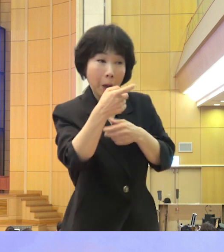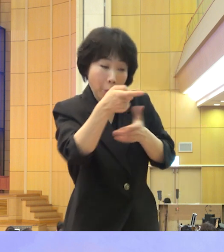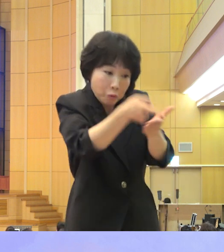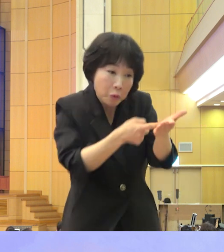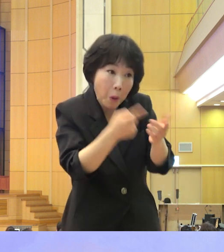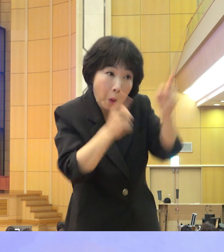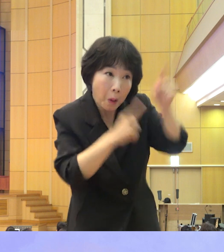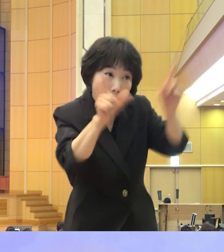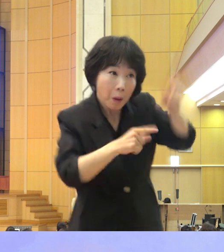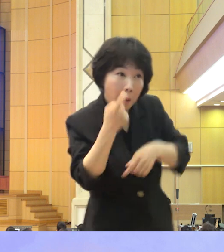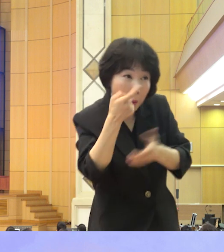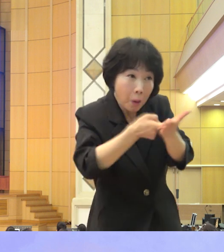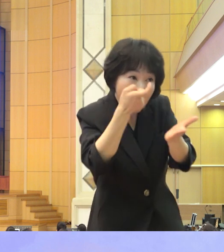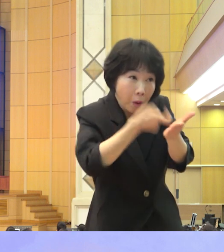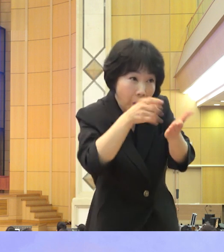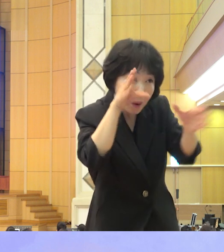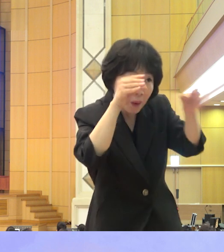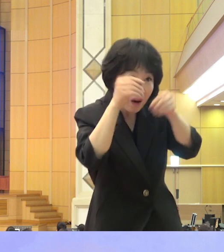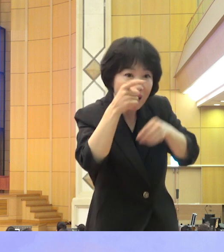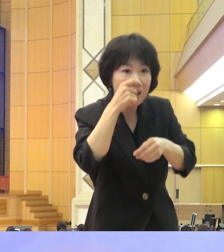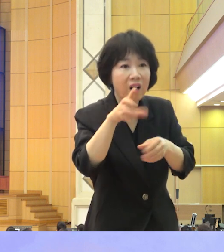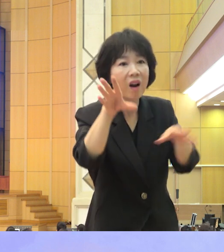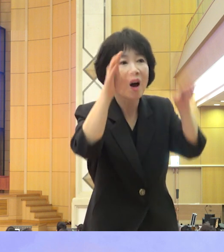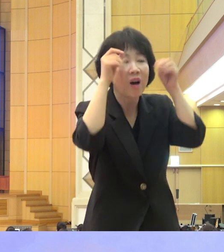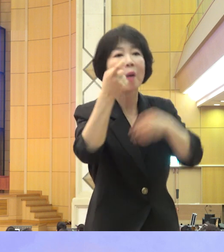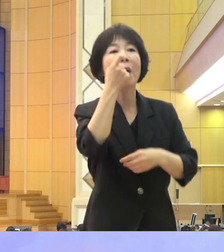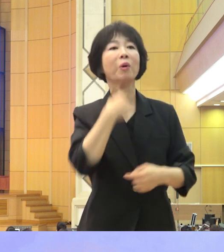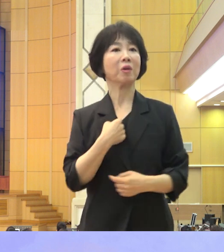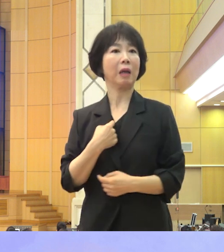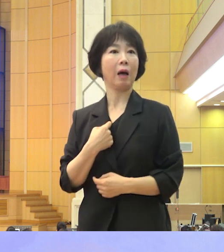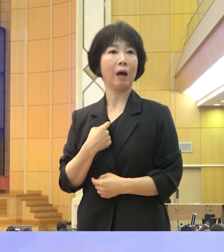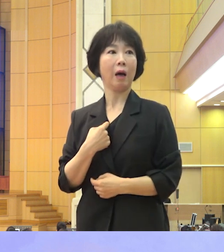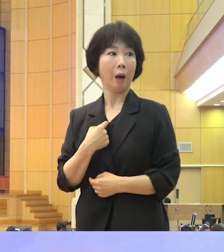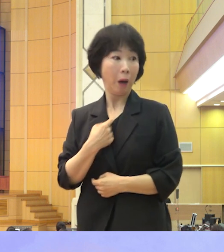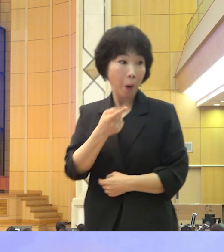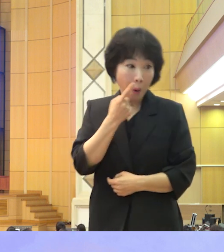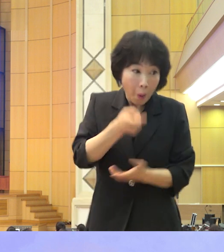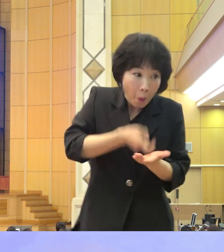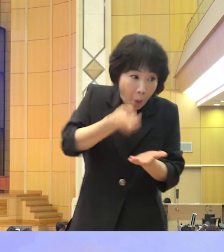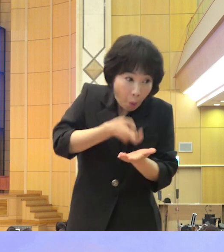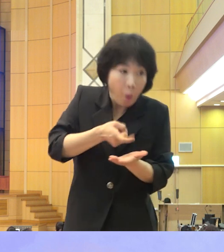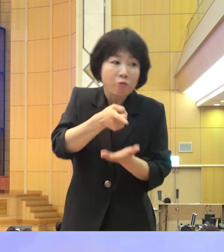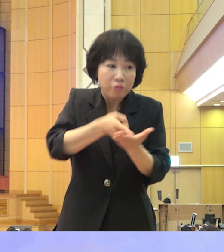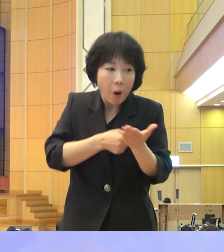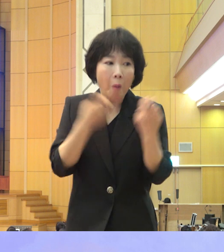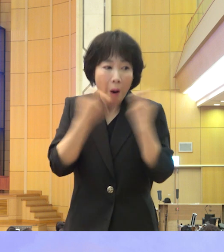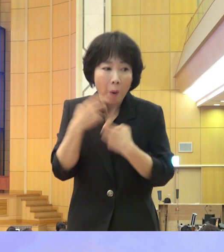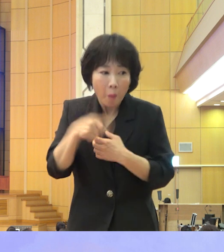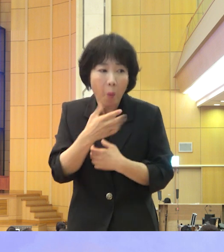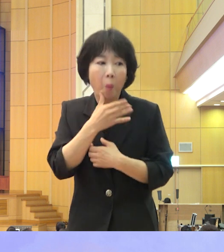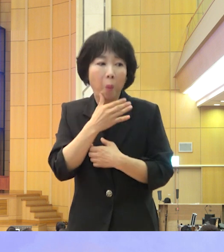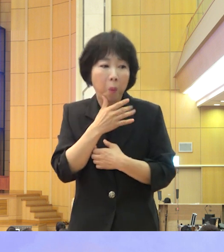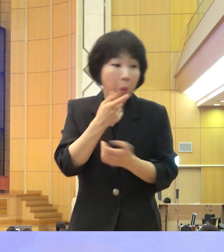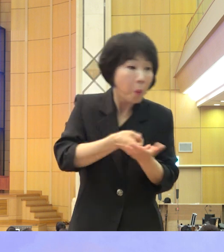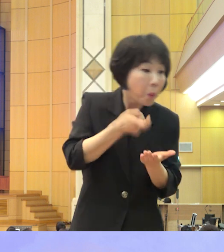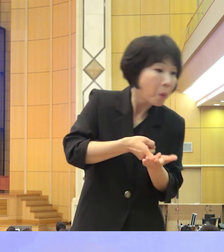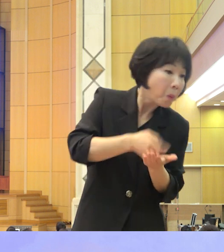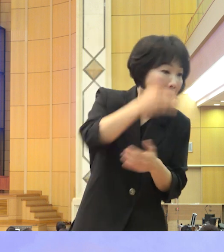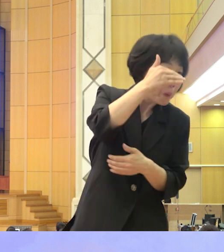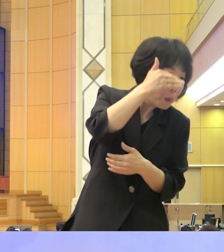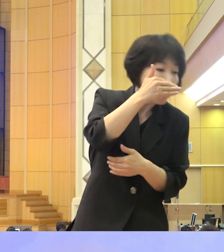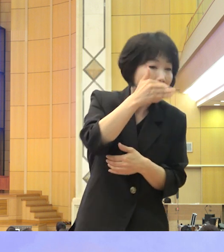배워서 거기는 그때 당시 동부시립병원은 시립병원 때문에 일반인이 입원하는 곳이